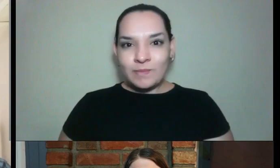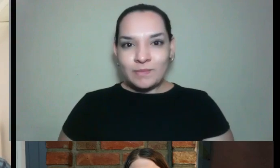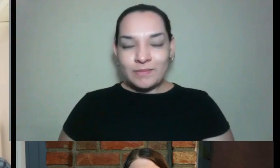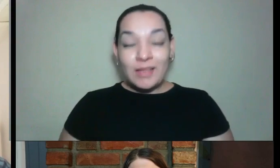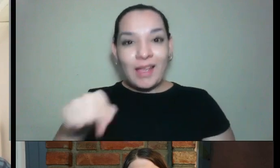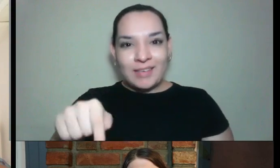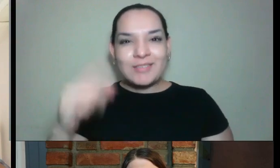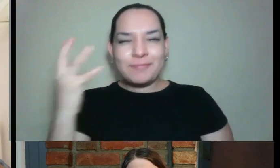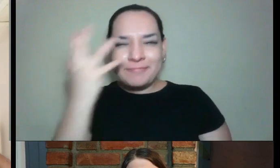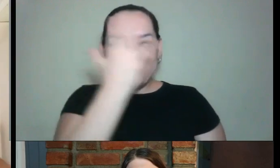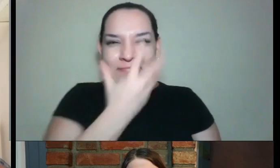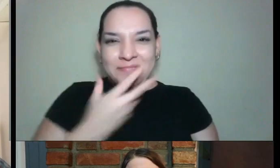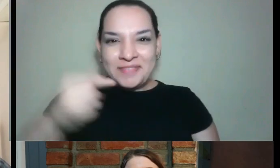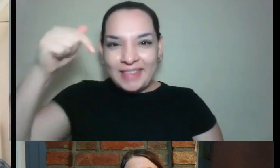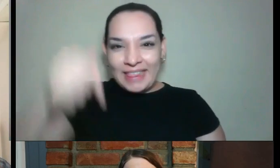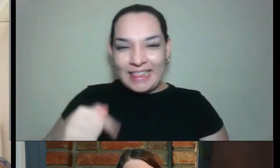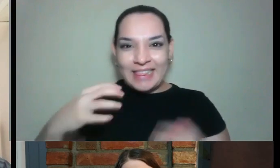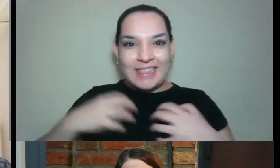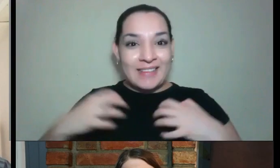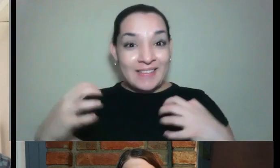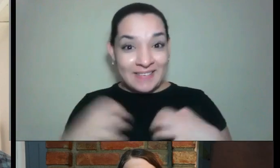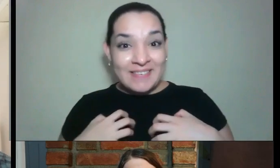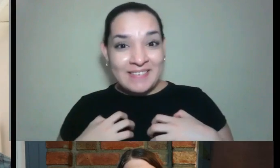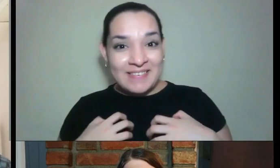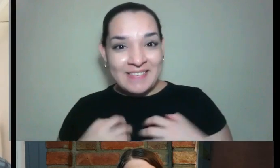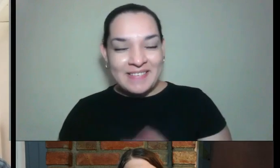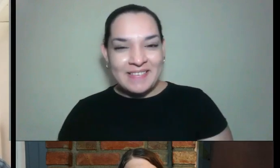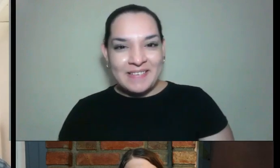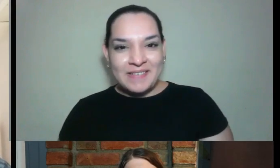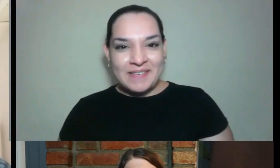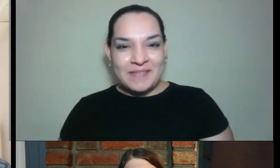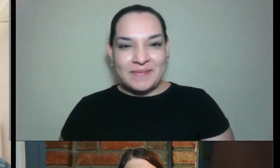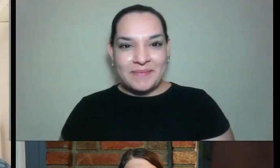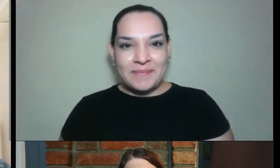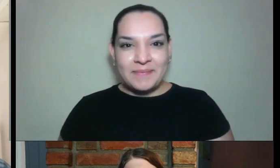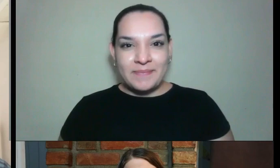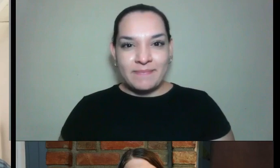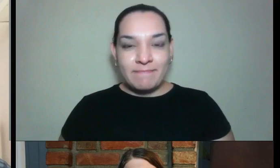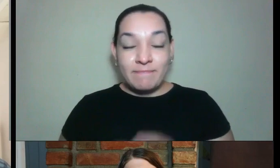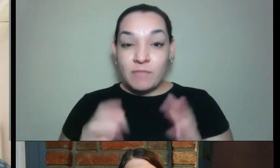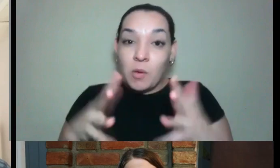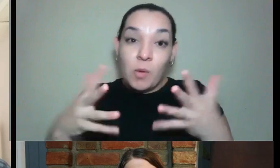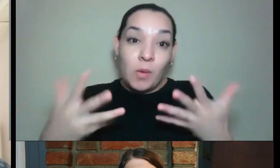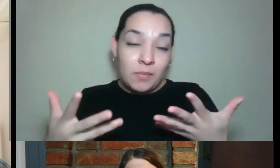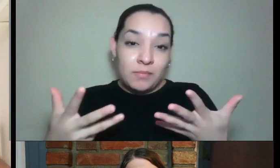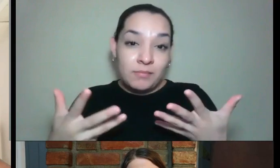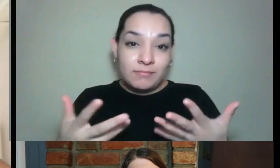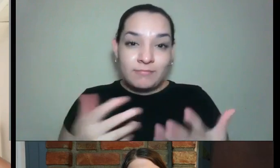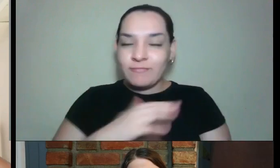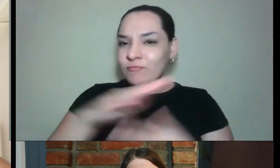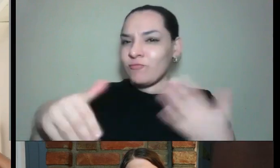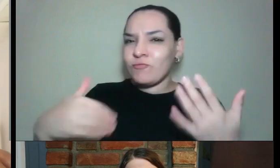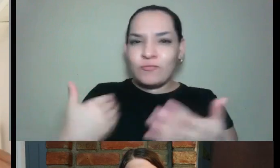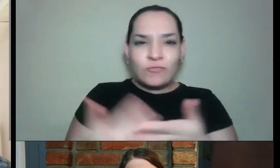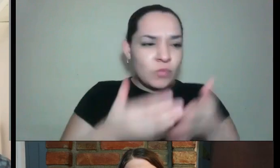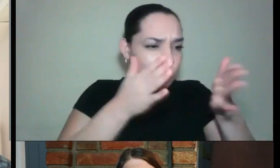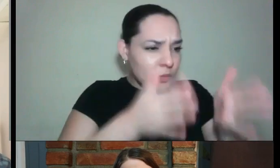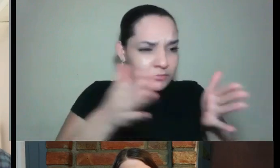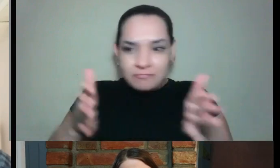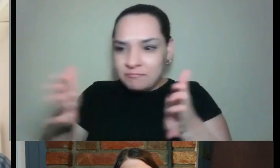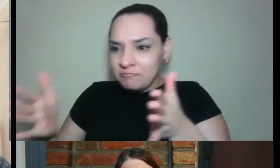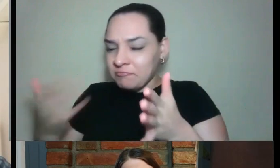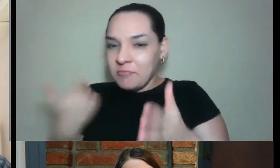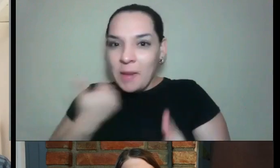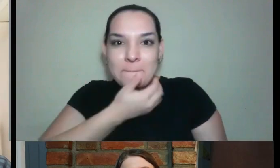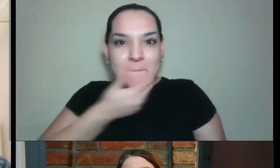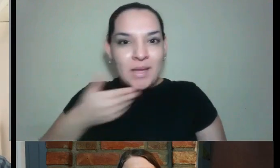perfecto. Esa justamente es la maravilla de esta vida. De que cada cosa